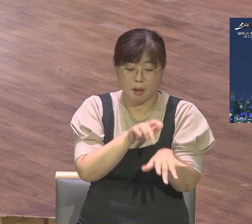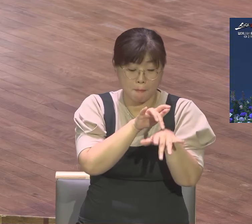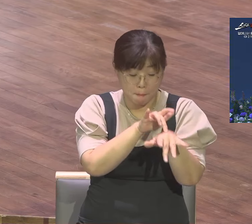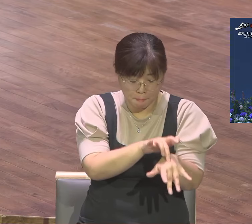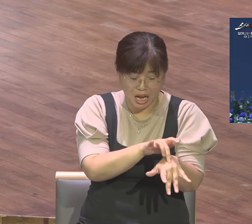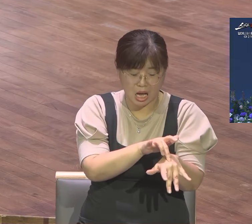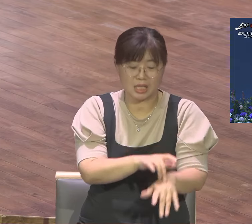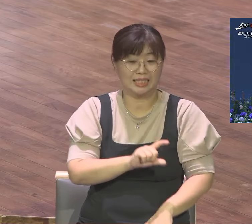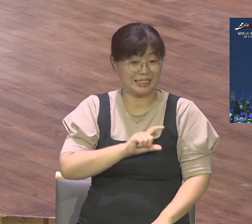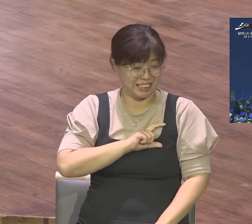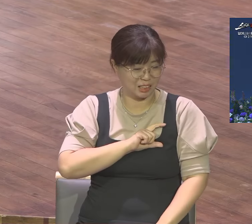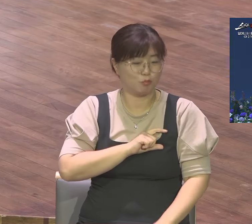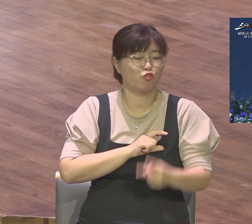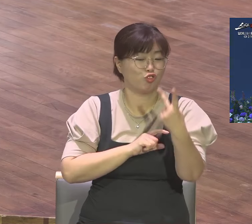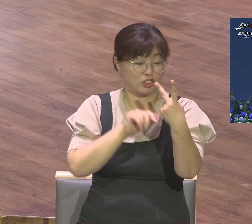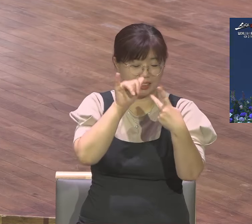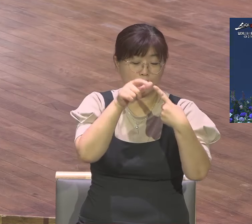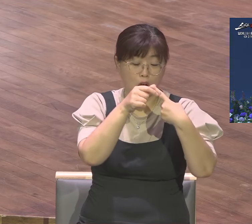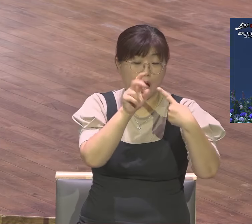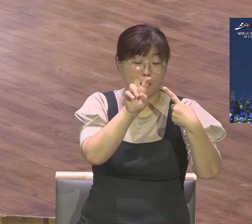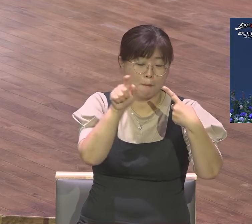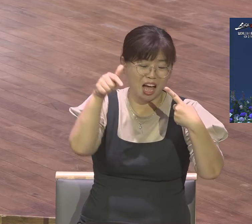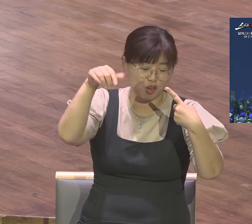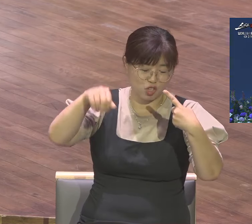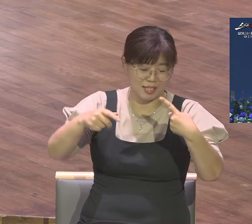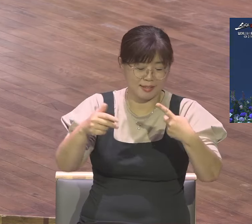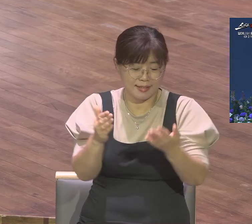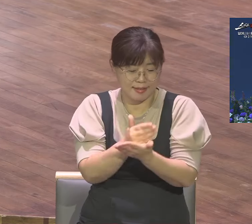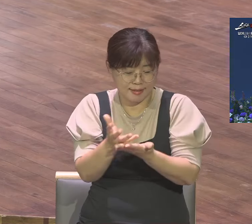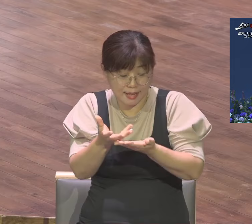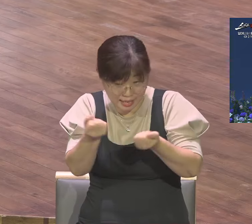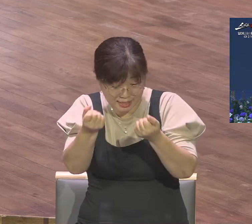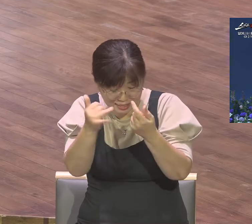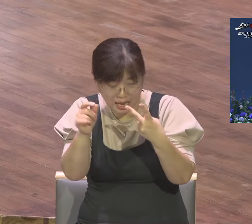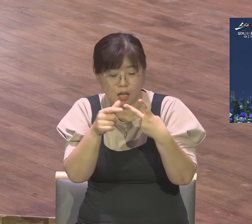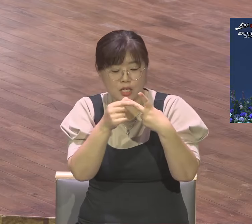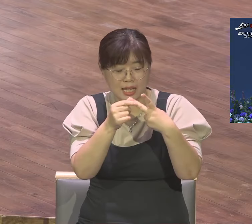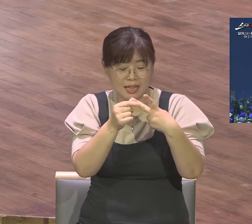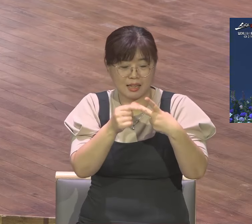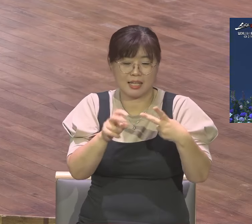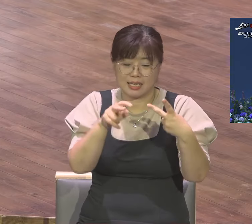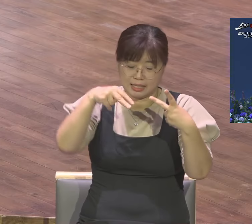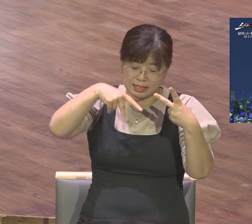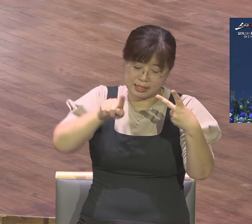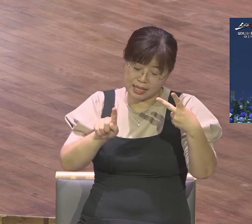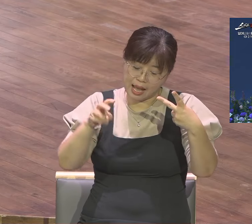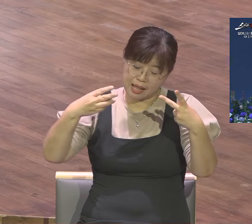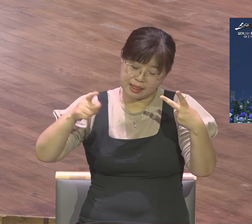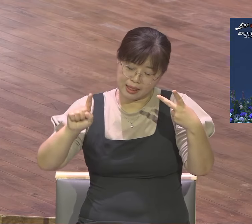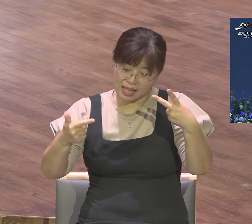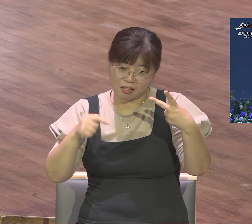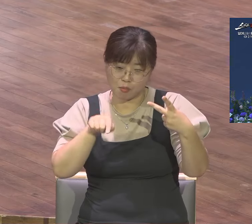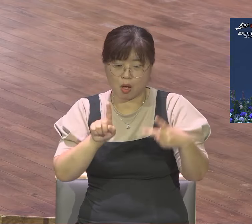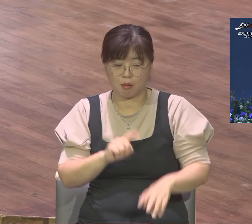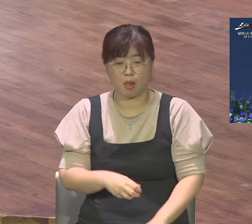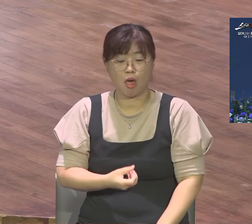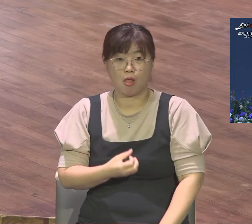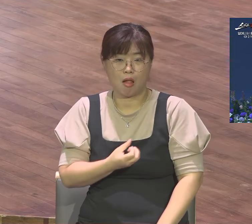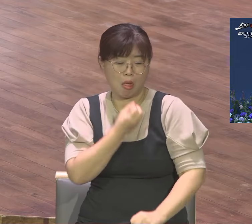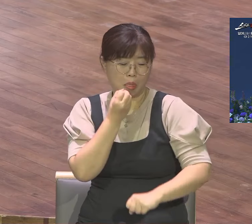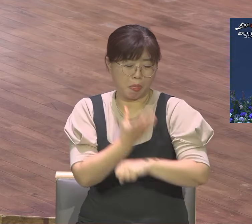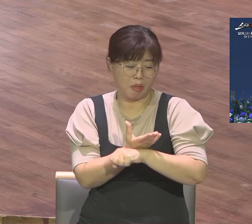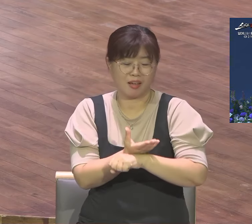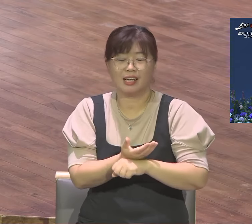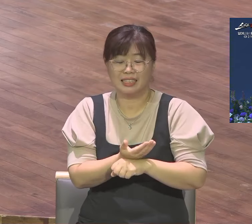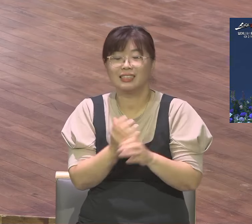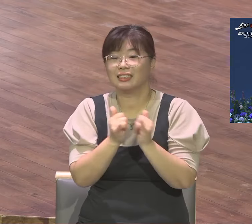그랬잖아요. 마귀라고도 사탄이라는 뜻은 참소자예요. 참소자. 참소자라는 뜻인데 쉽게 말하면 상대방을 물어